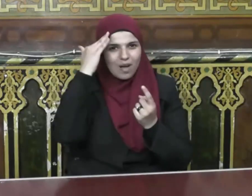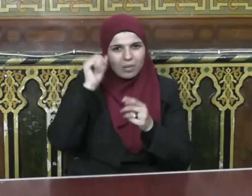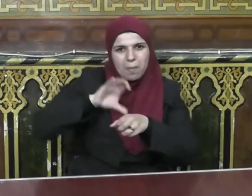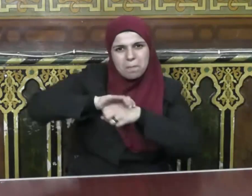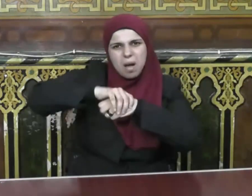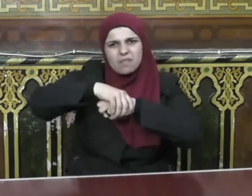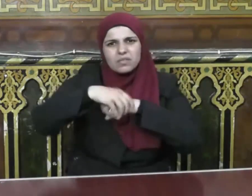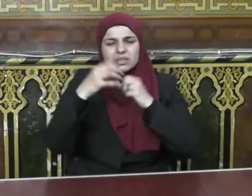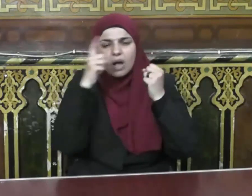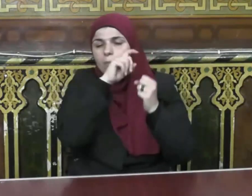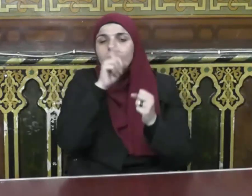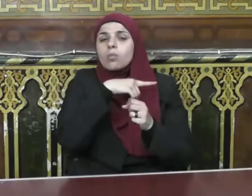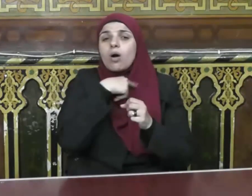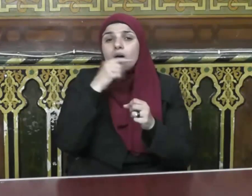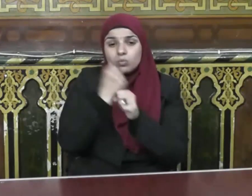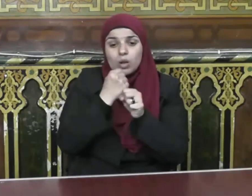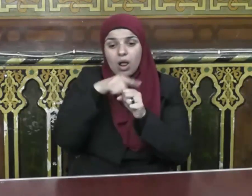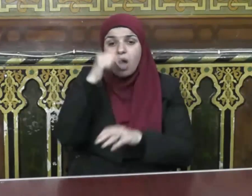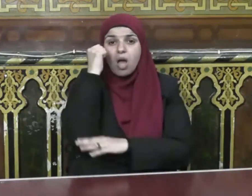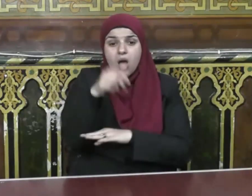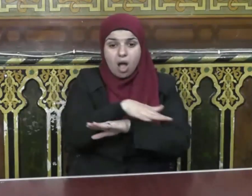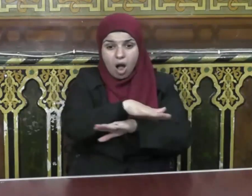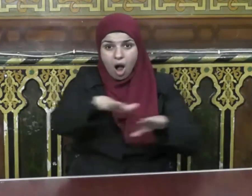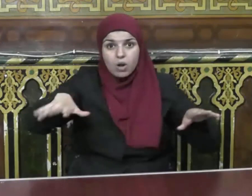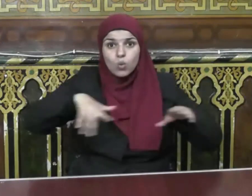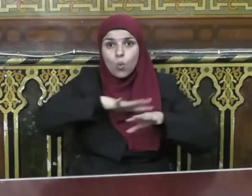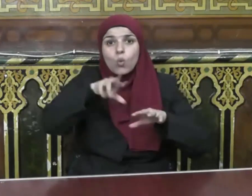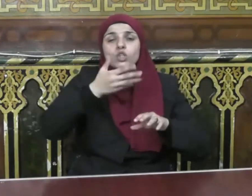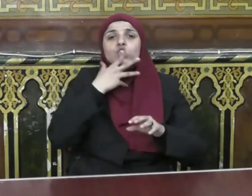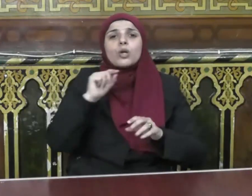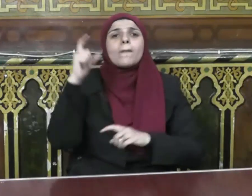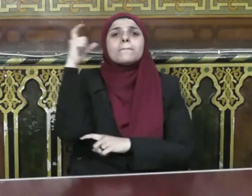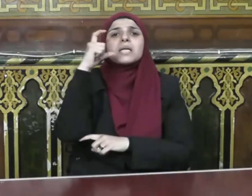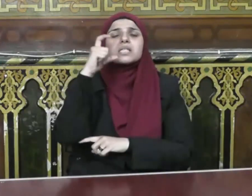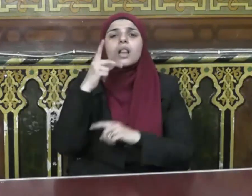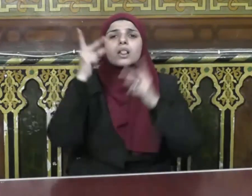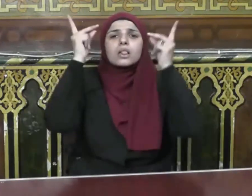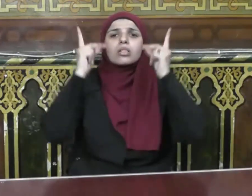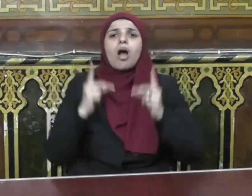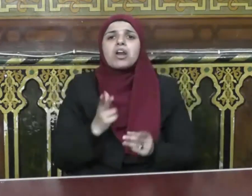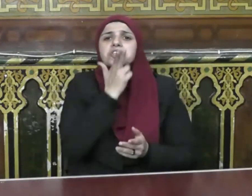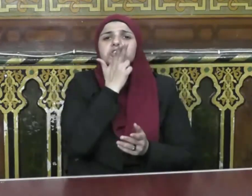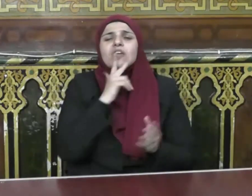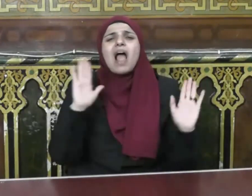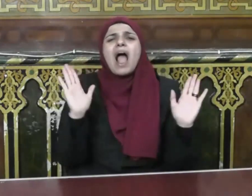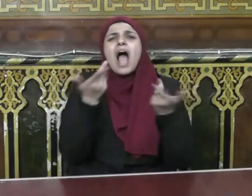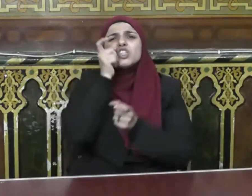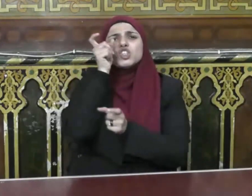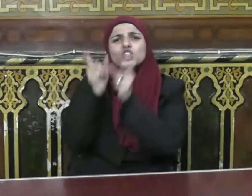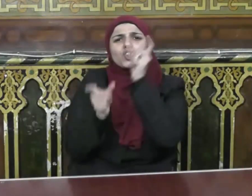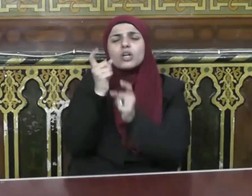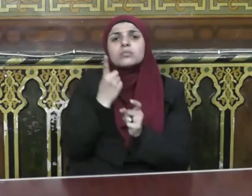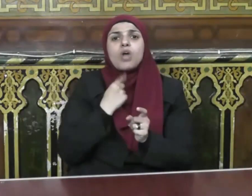وسلم: وجعلت لي الأرض مسجدا وطهورا، فأيما رجل من أمتي أدركته